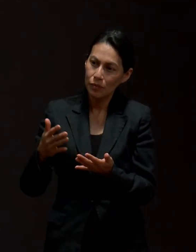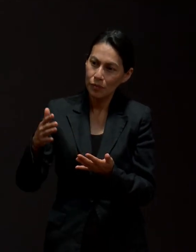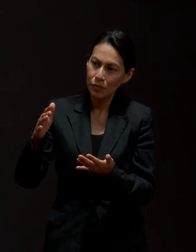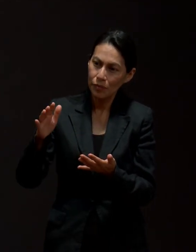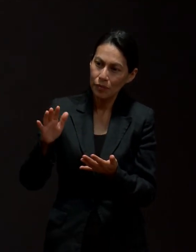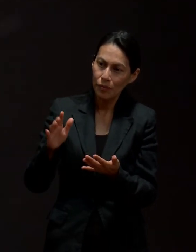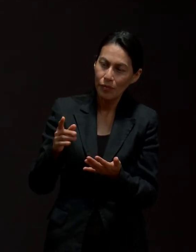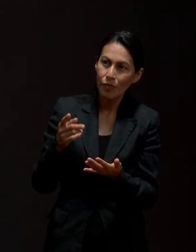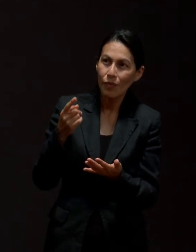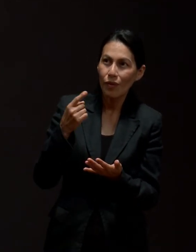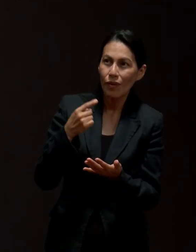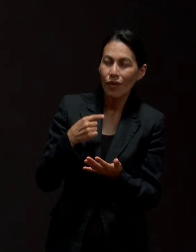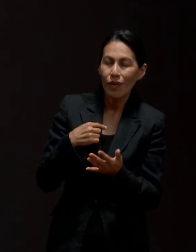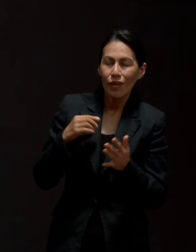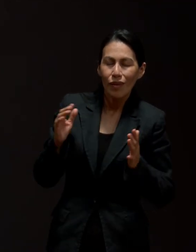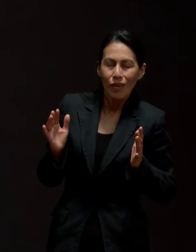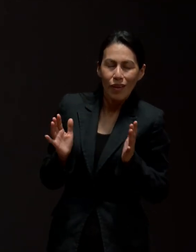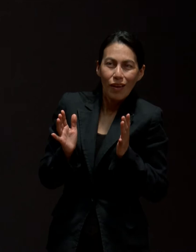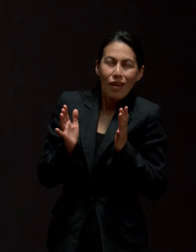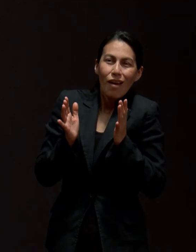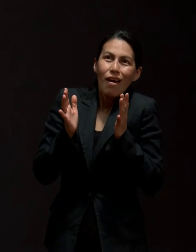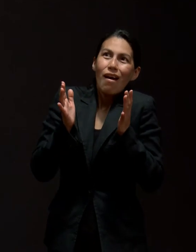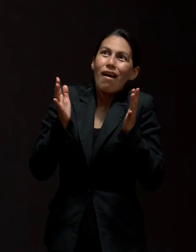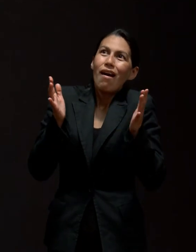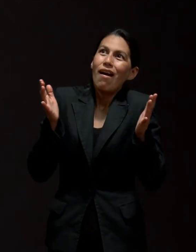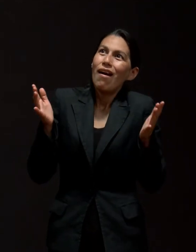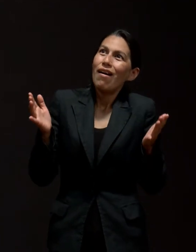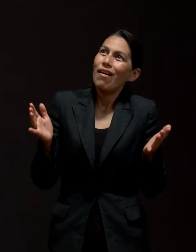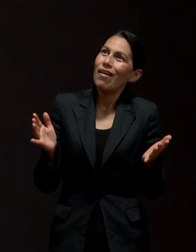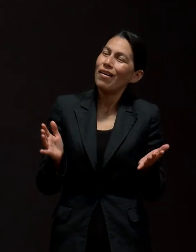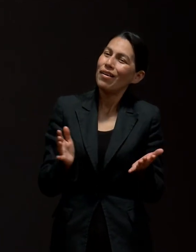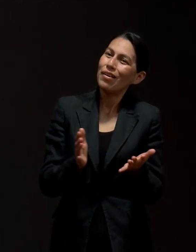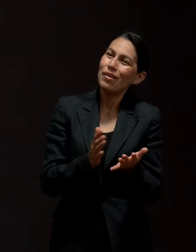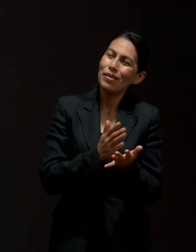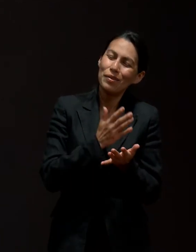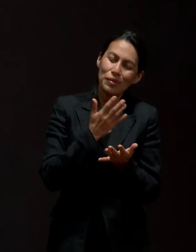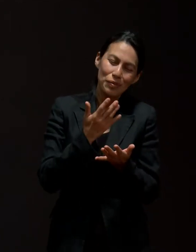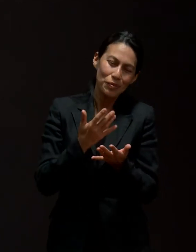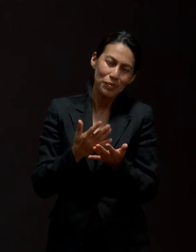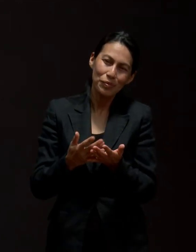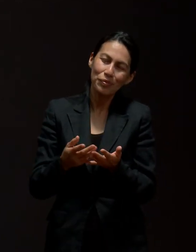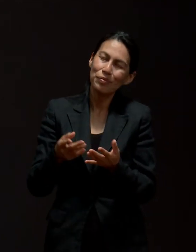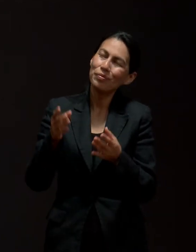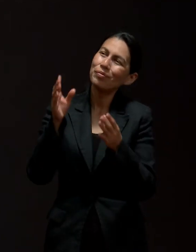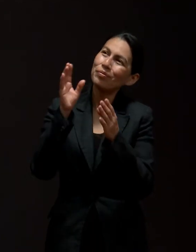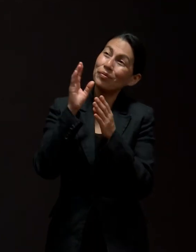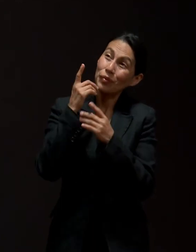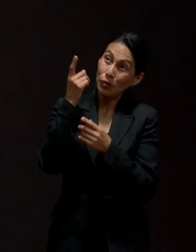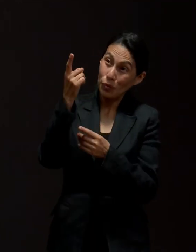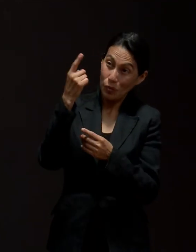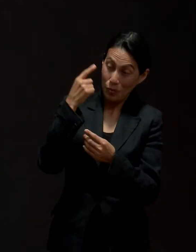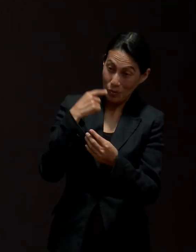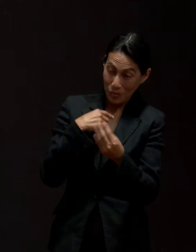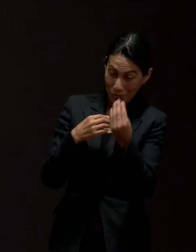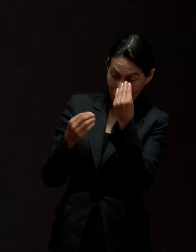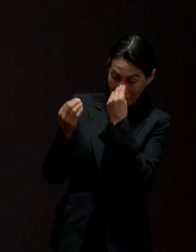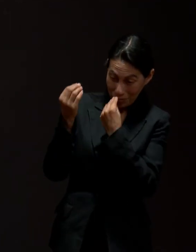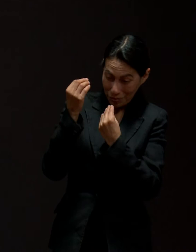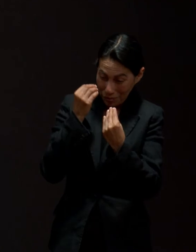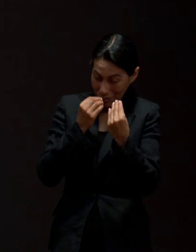Maravillado estoy, Señor, mi alma lo sabe